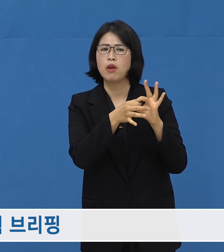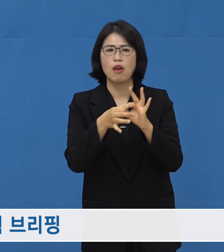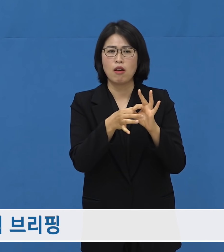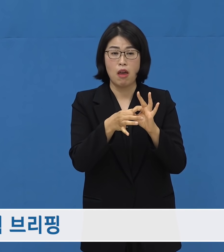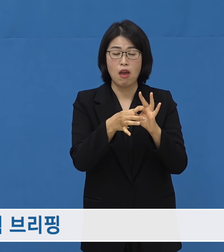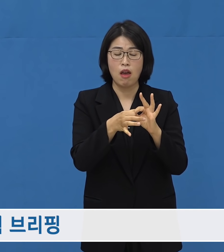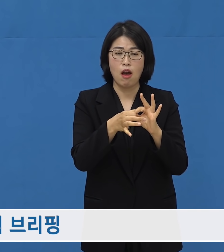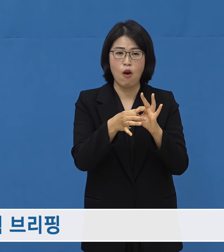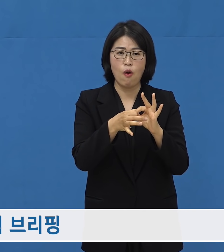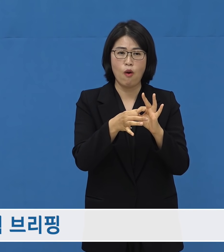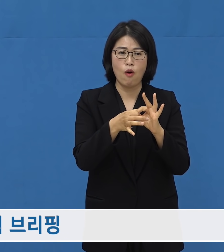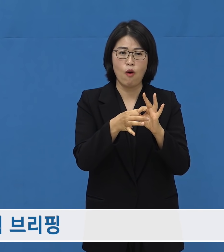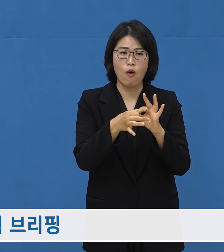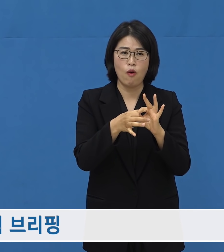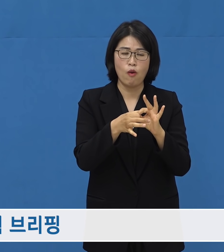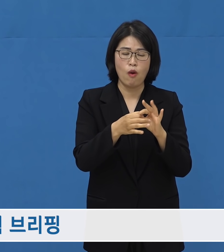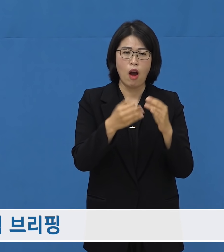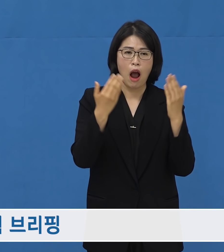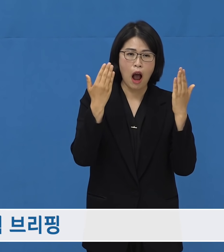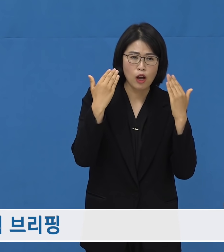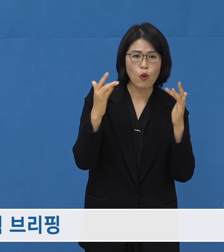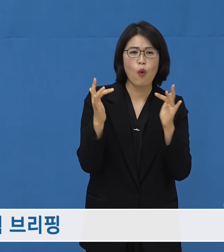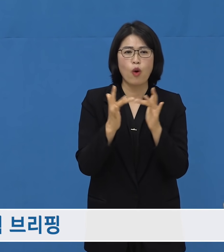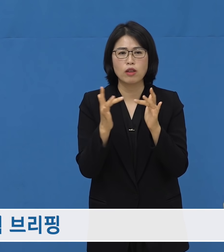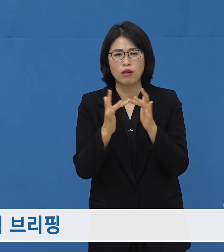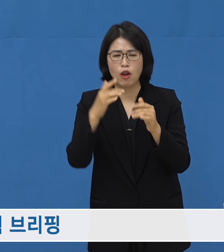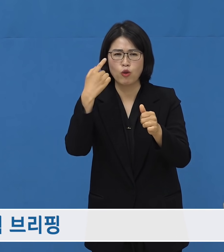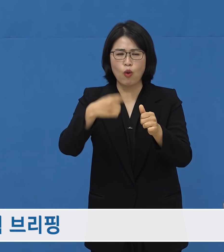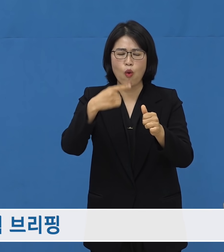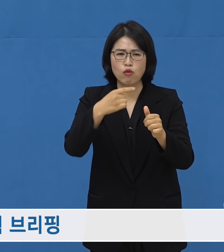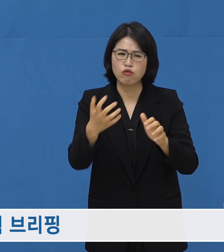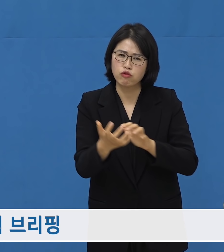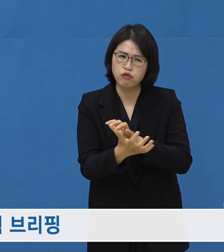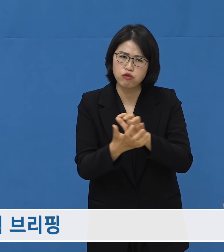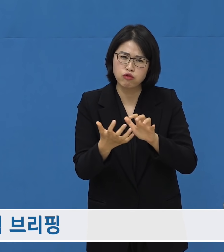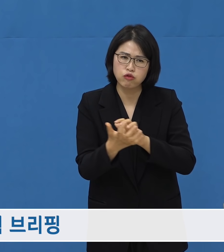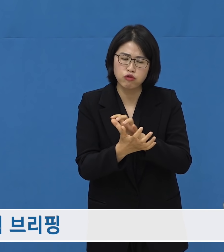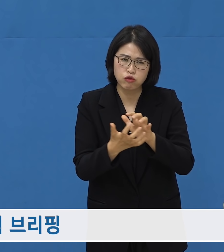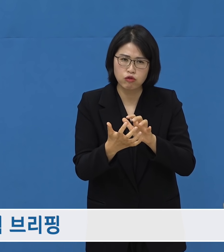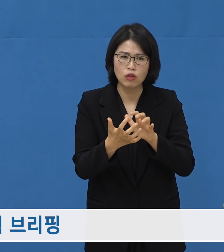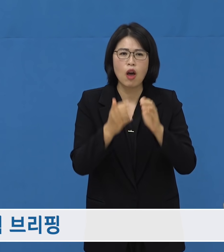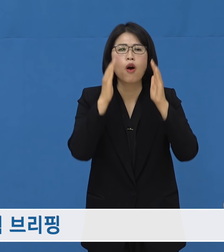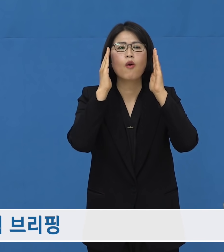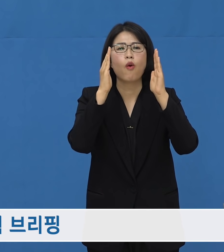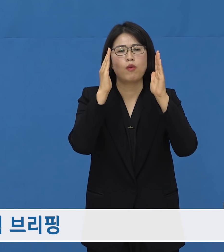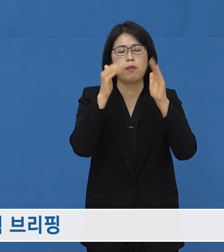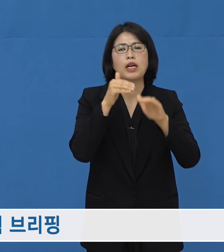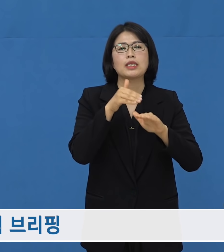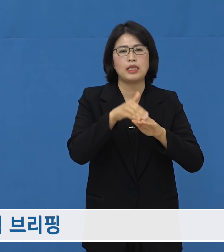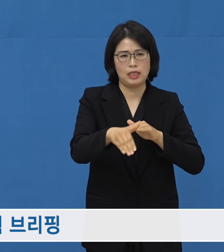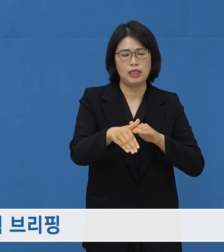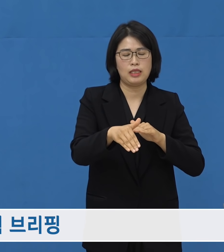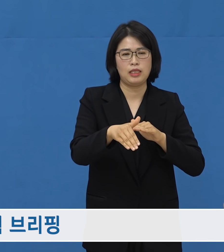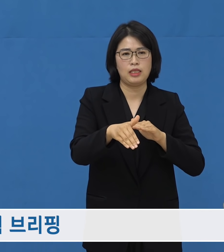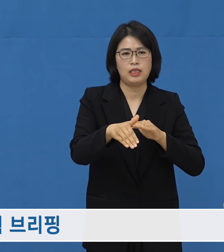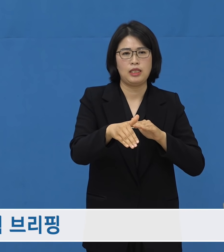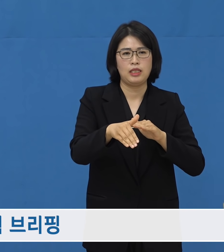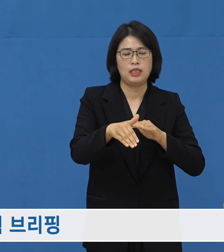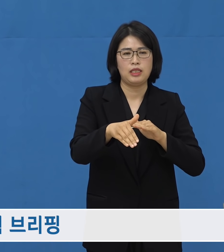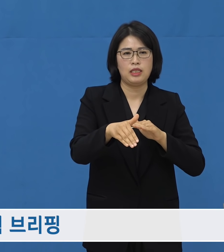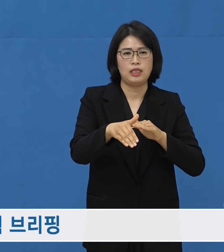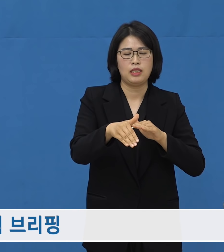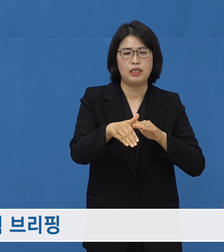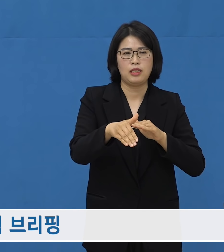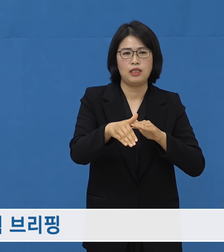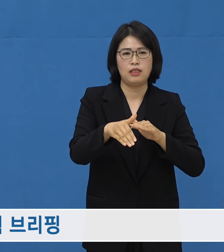강화하고 온 오프라인을 적절히 혼합하는 블렌디드 러닝 학습을 그대로 블렌디드